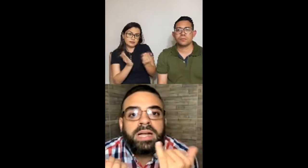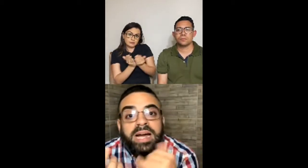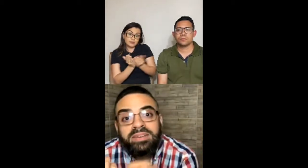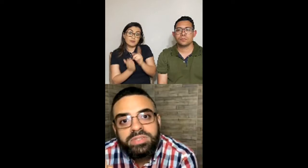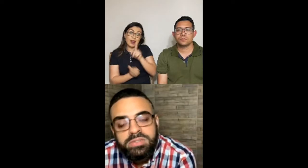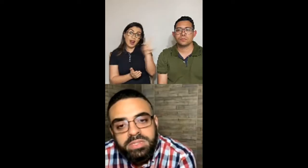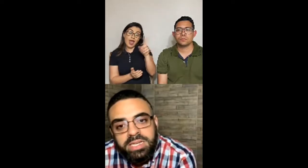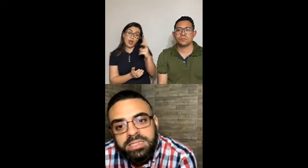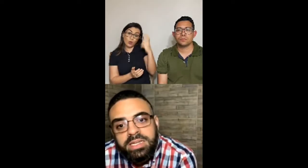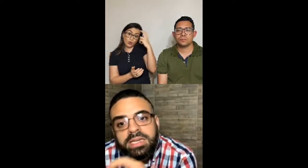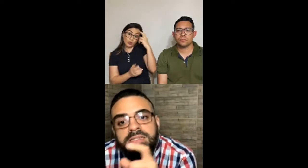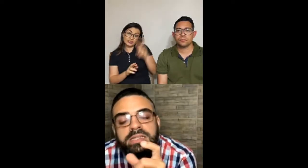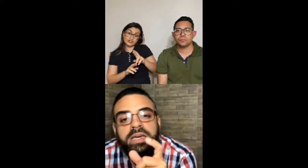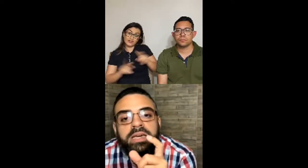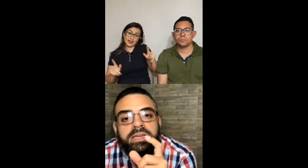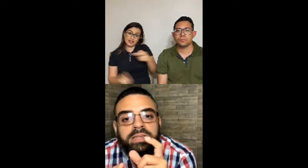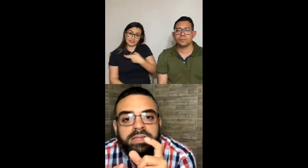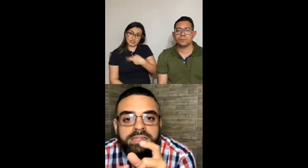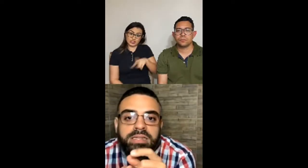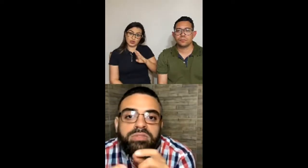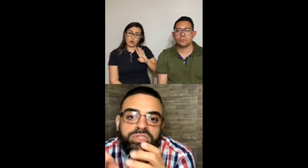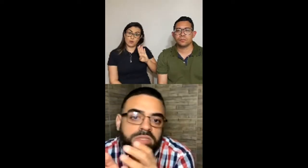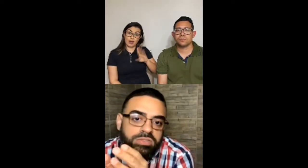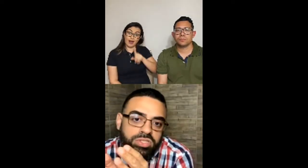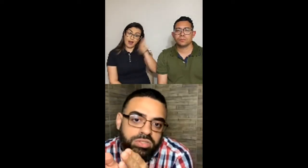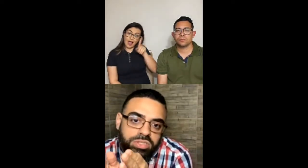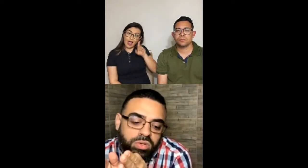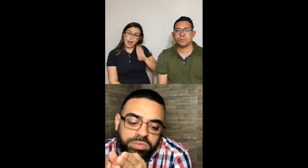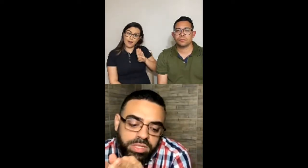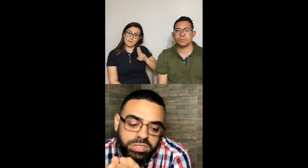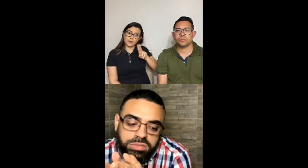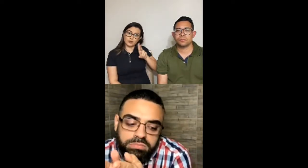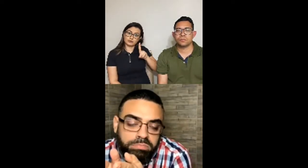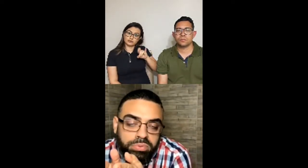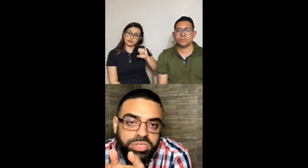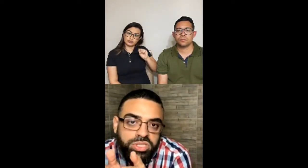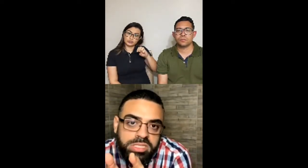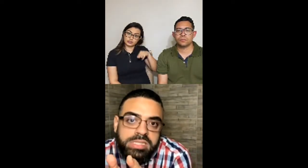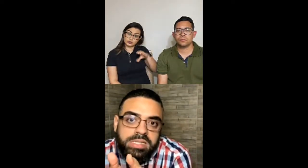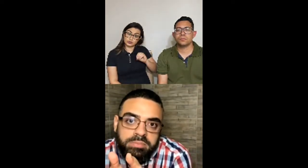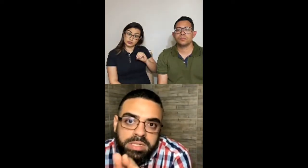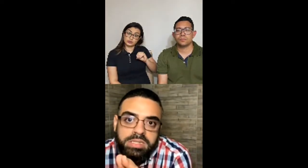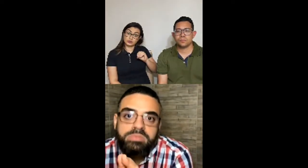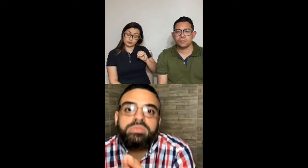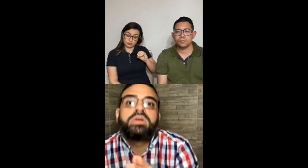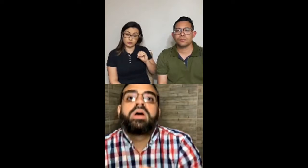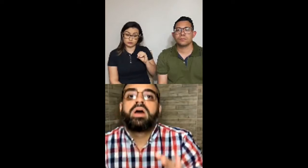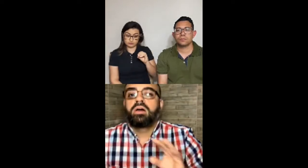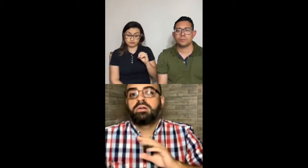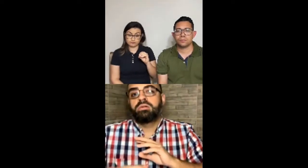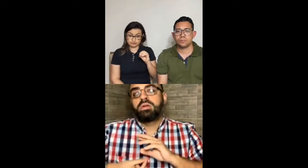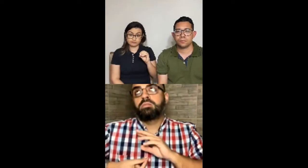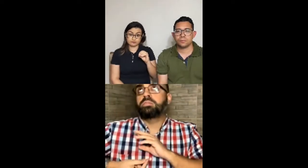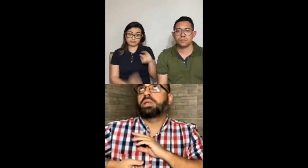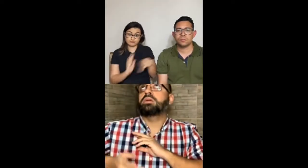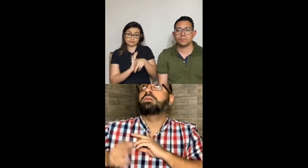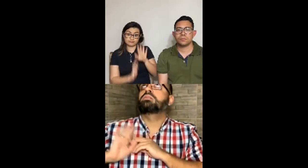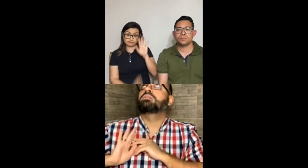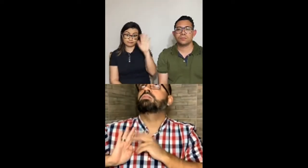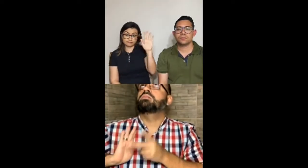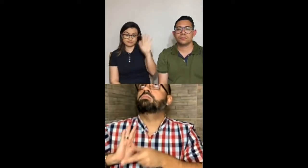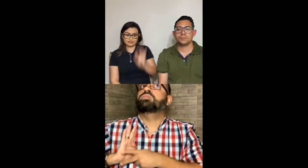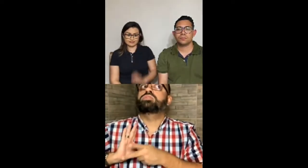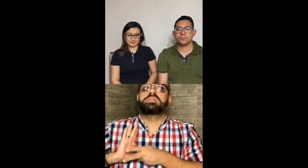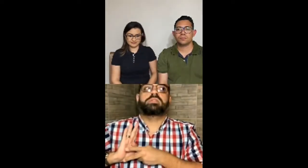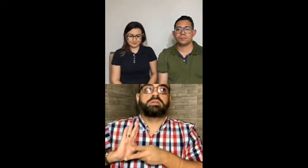sinais cristãos, por causa da cultura budista, para não ter palavras no tailandês que são de